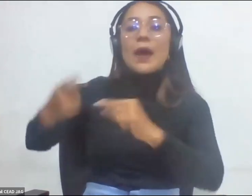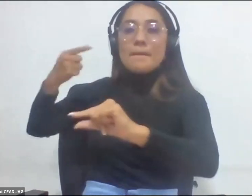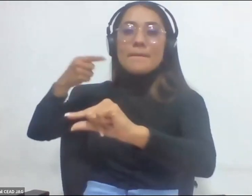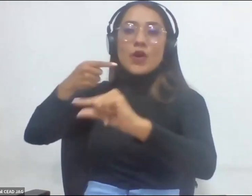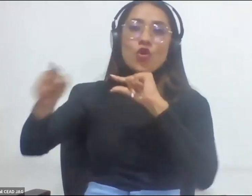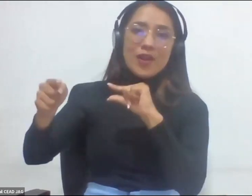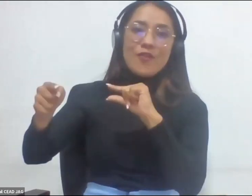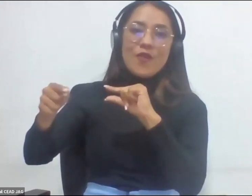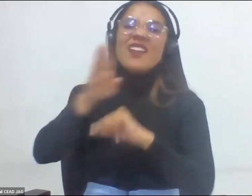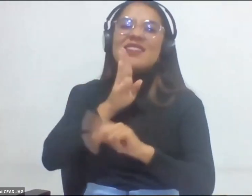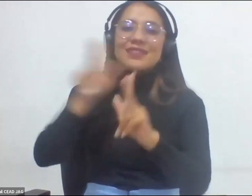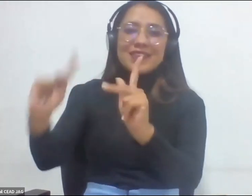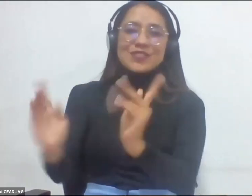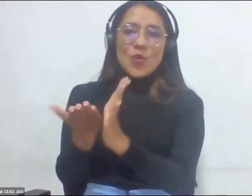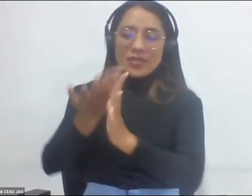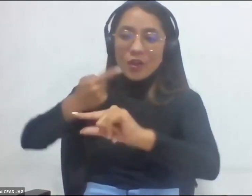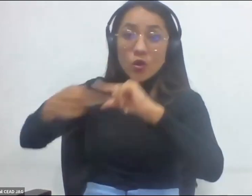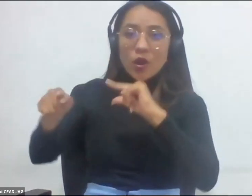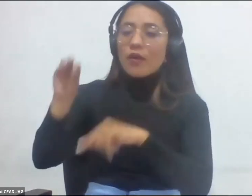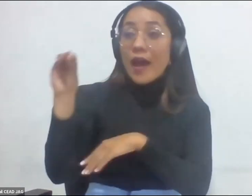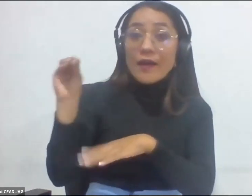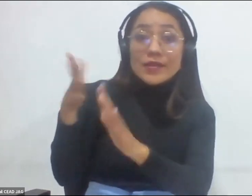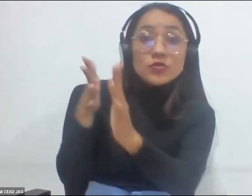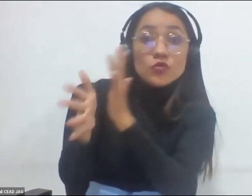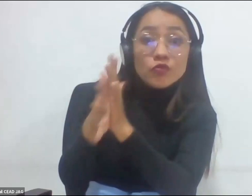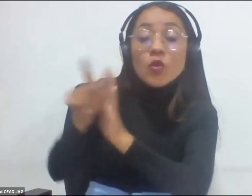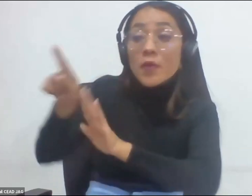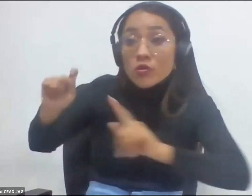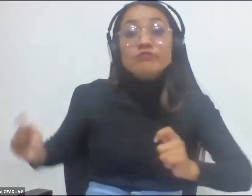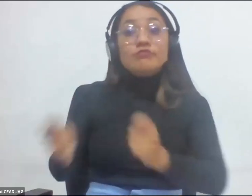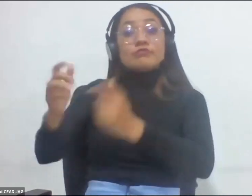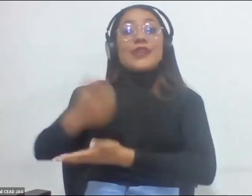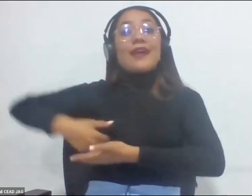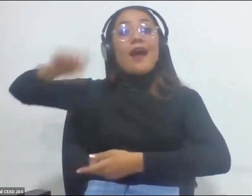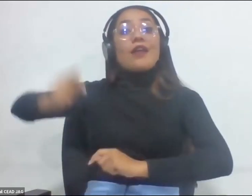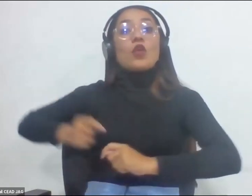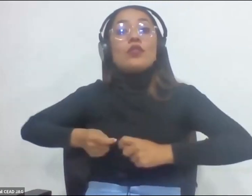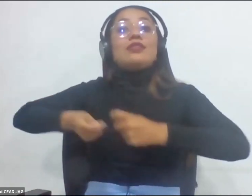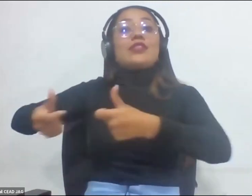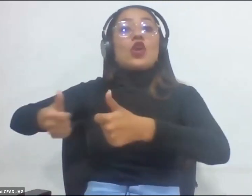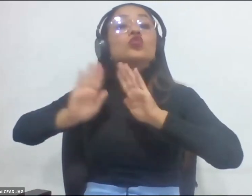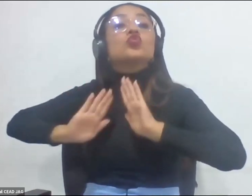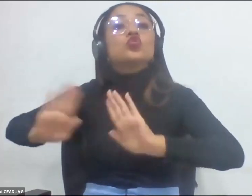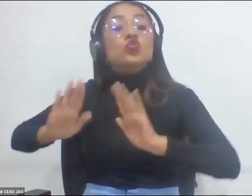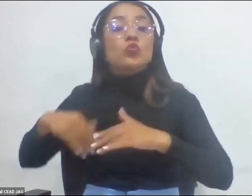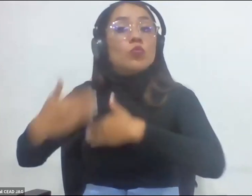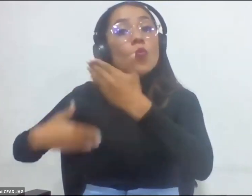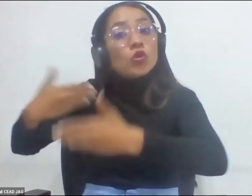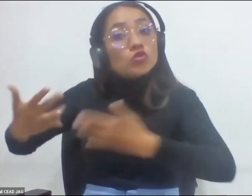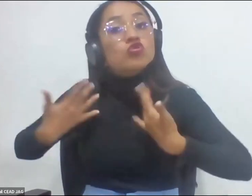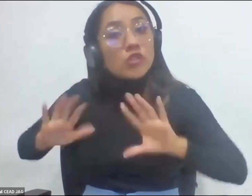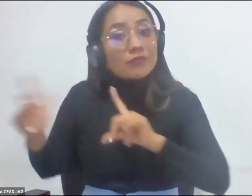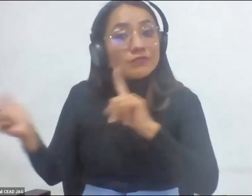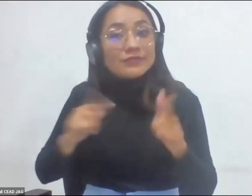correo electrónico al estudiante donde se le informa que es beneficiario o que ha sido ha generado su proceso